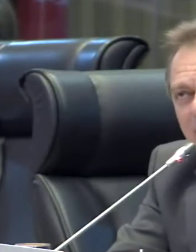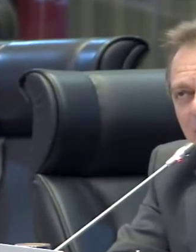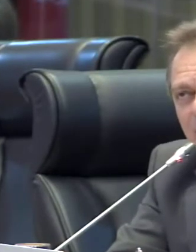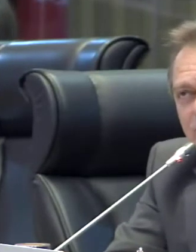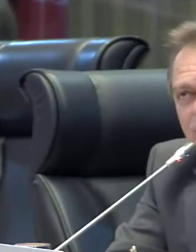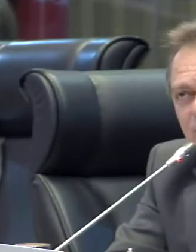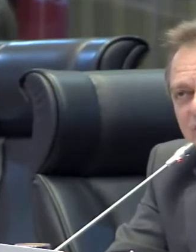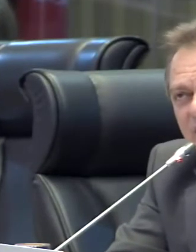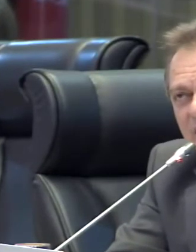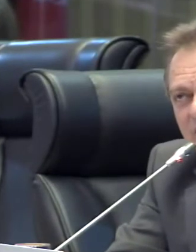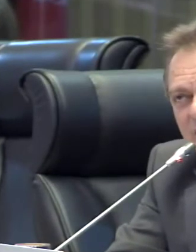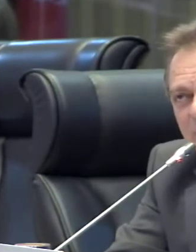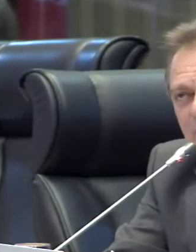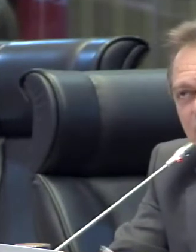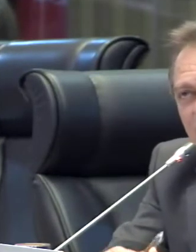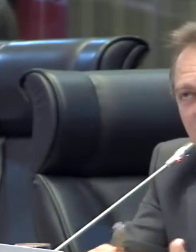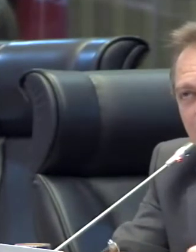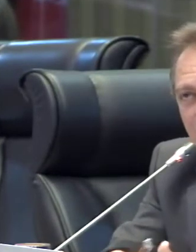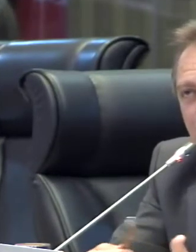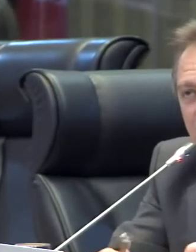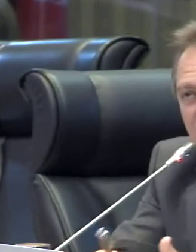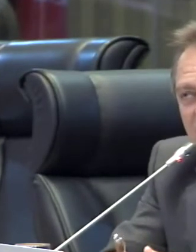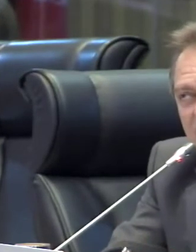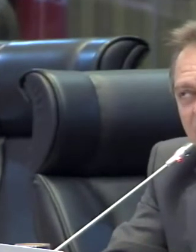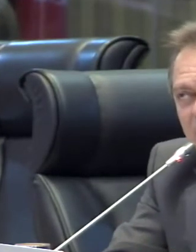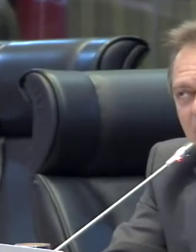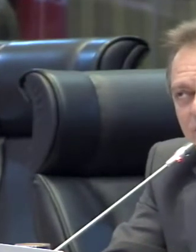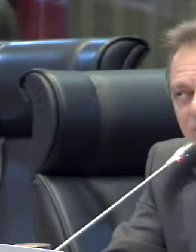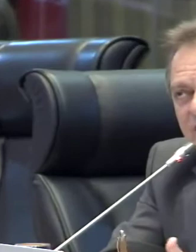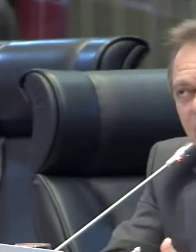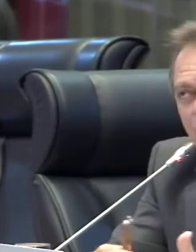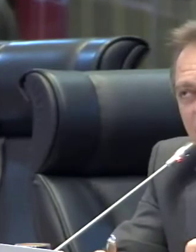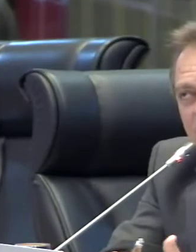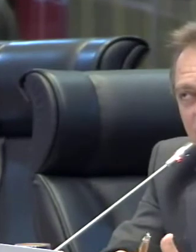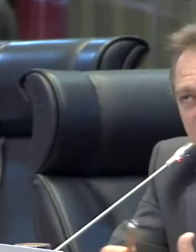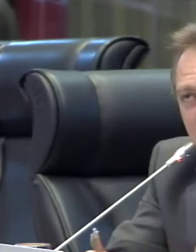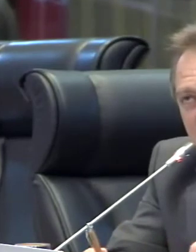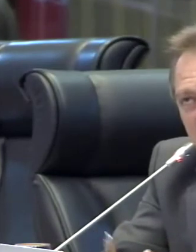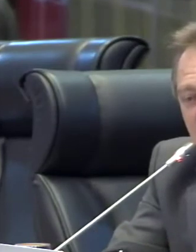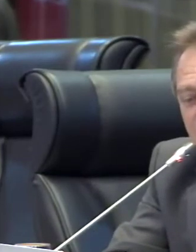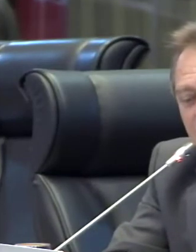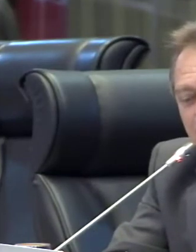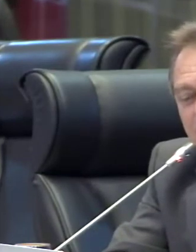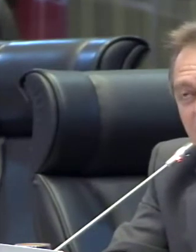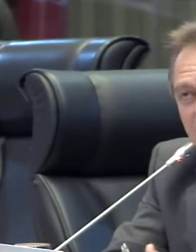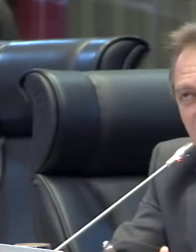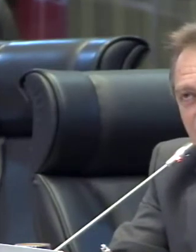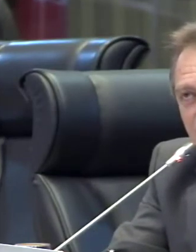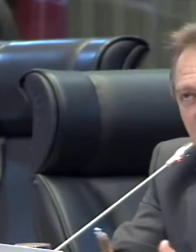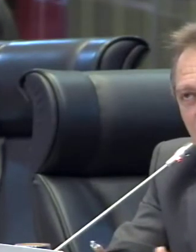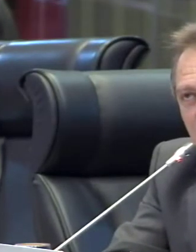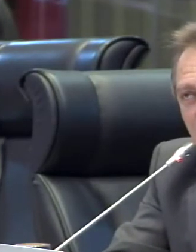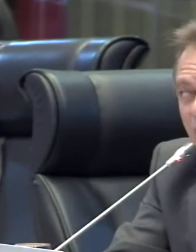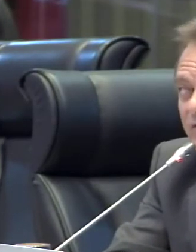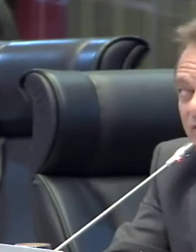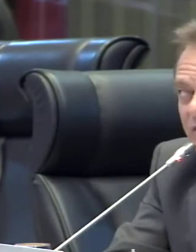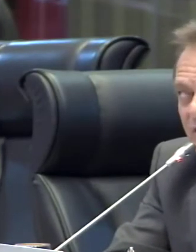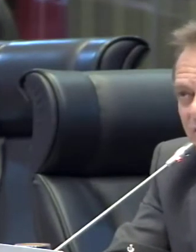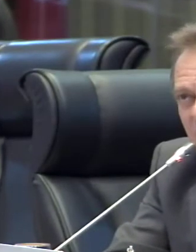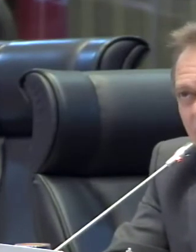conversar separadamente com Vossa Excelência, me prontificar para que tivesse alcance de um deputado que pudesse